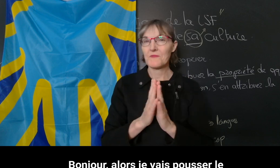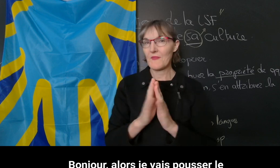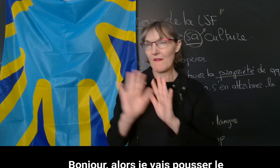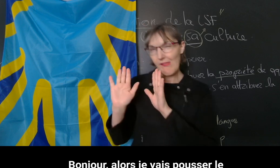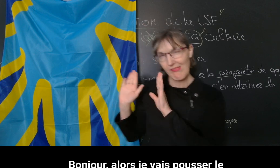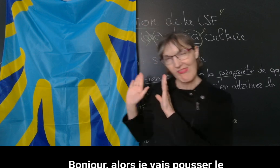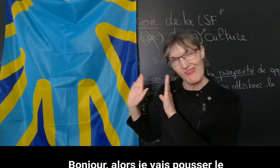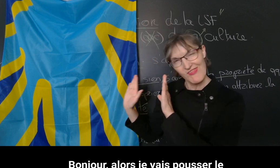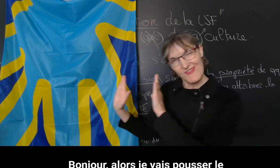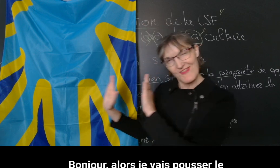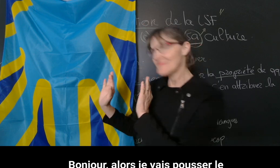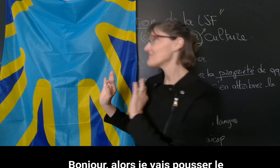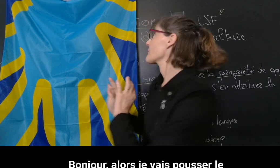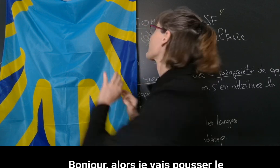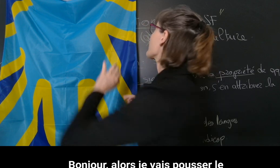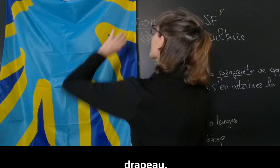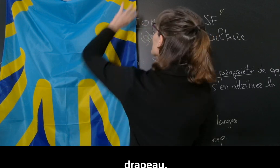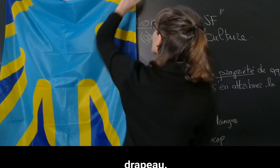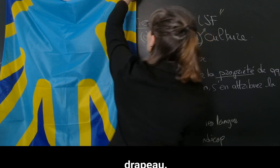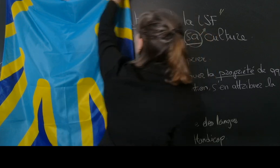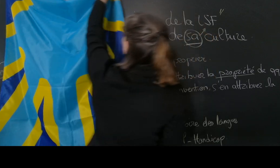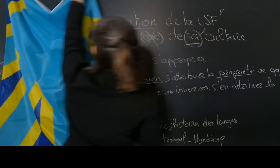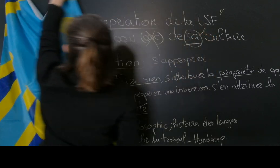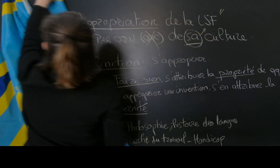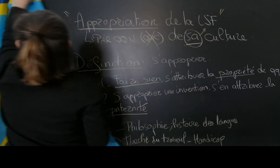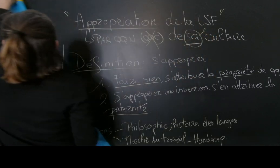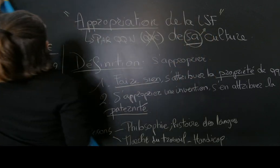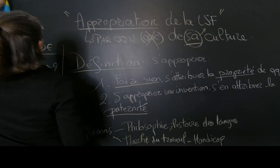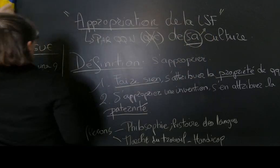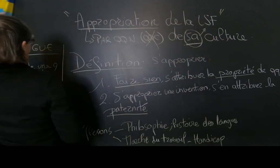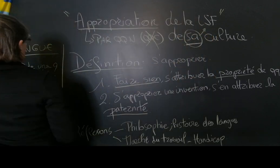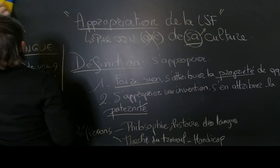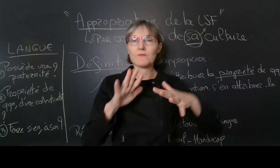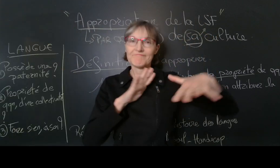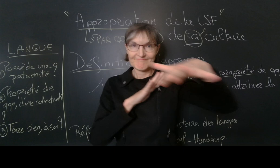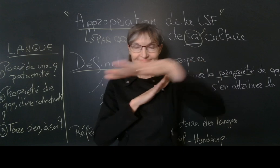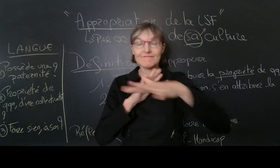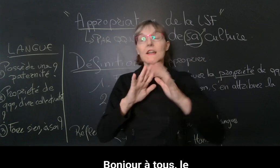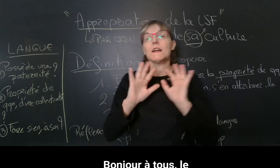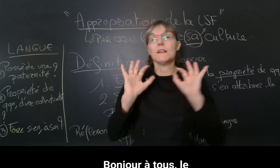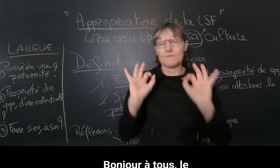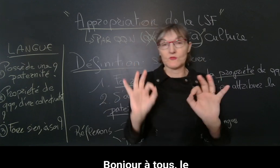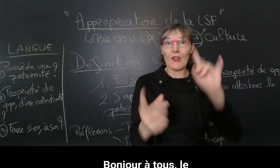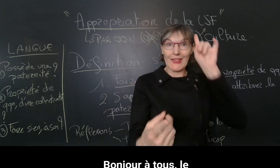bonjour alors je vais pousser le drapeau alors bonjour à tous